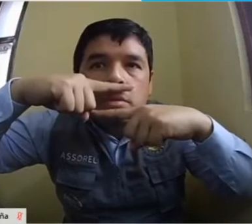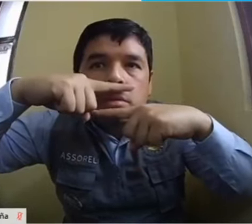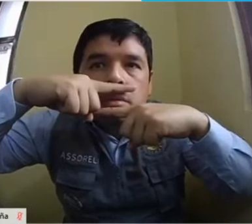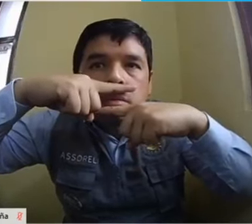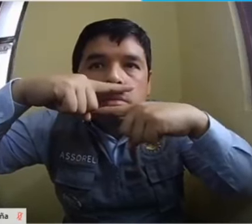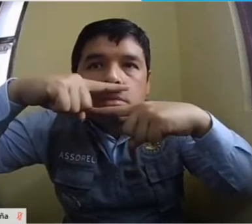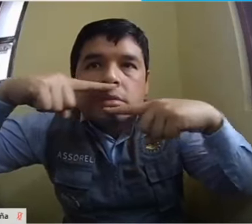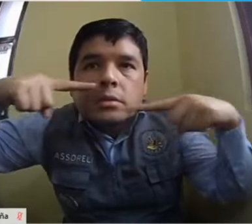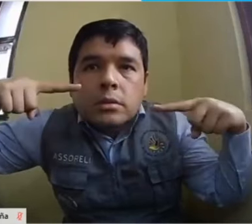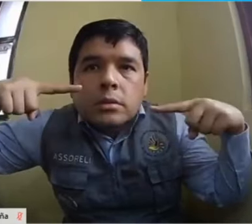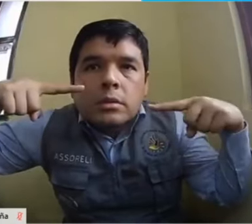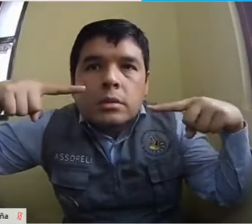movimiento,